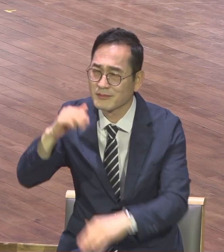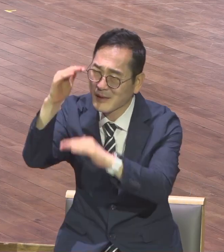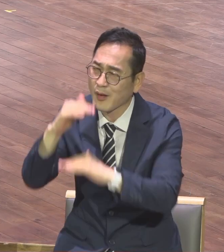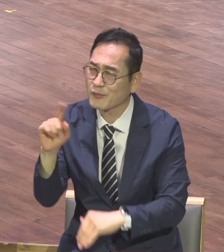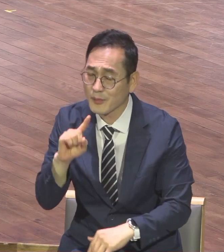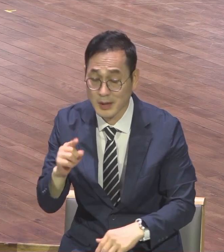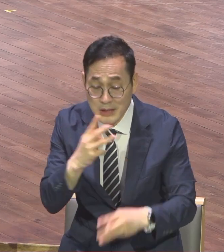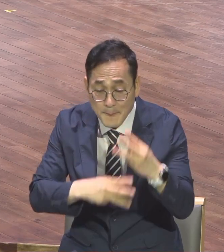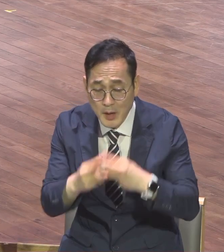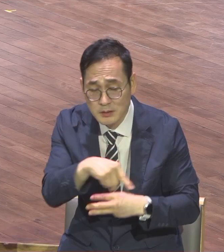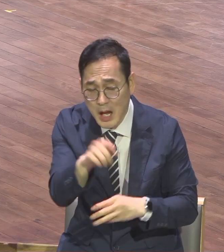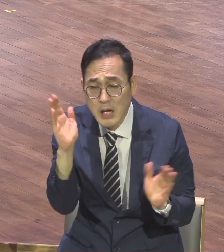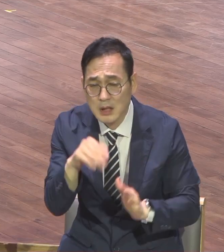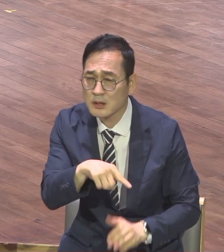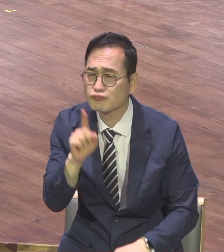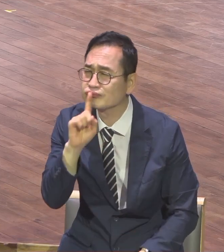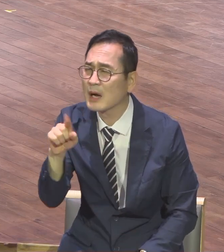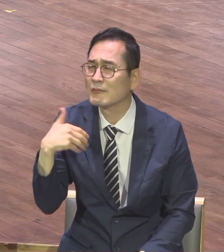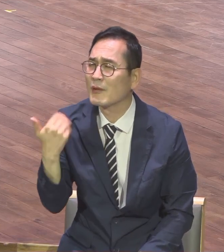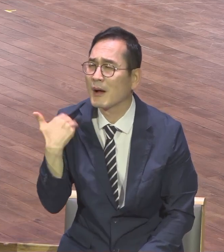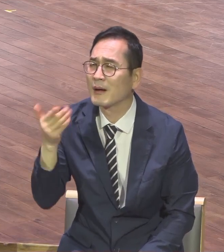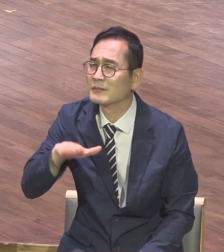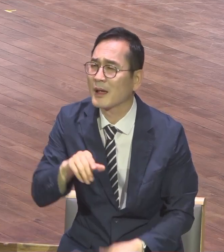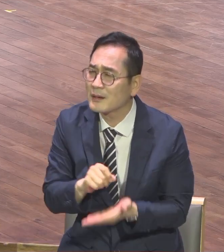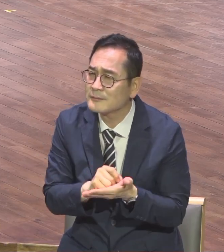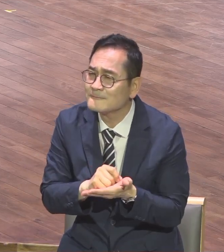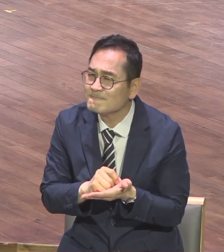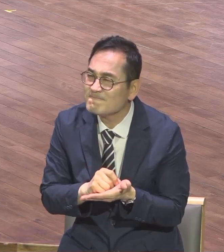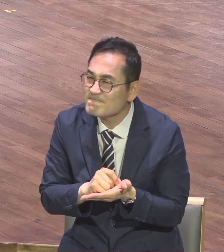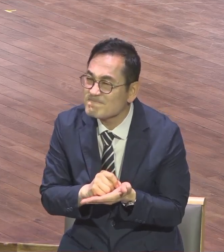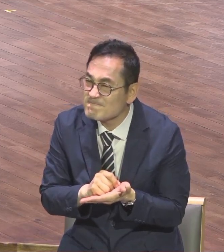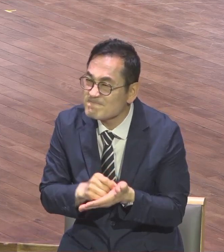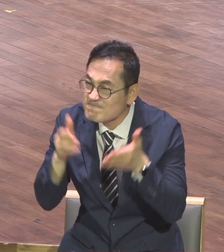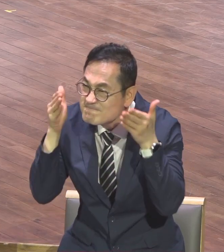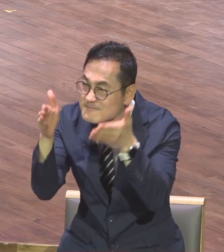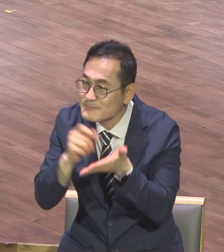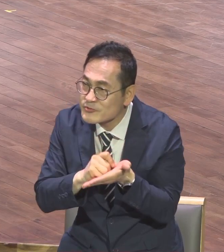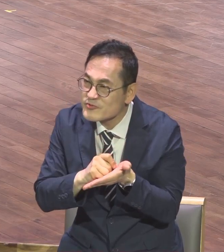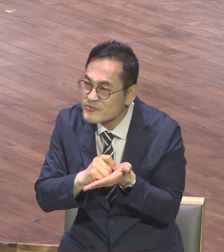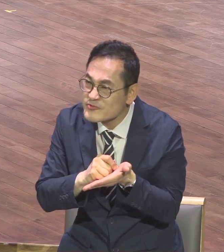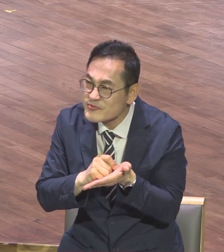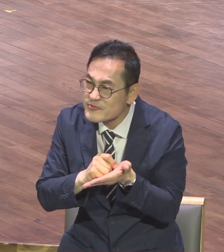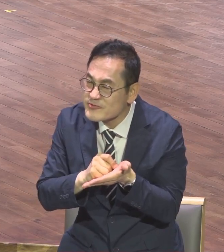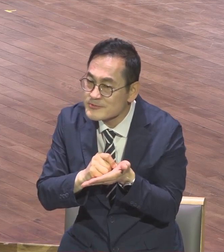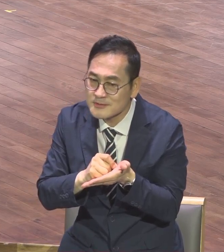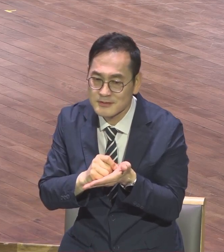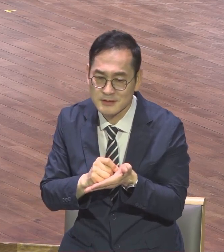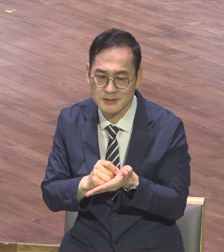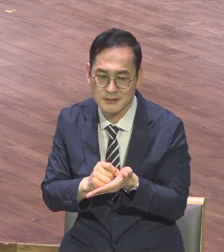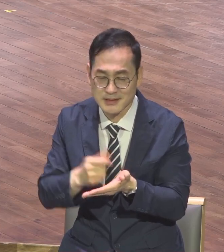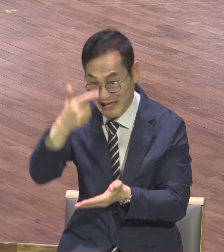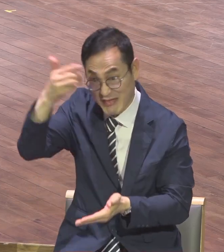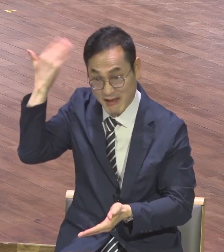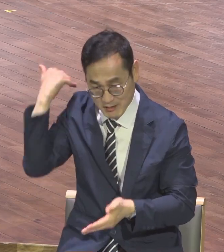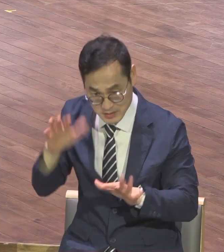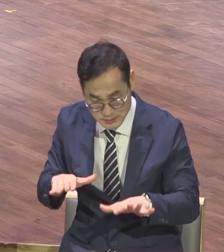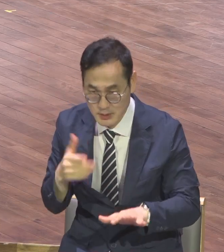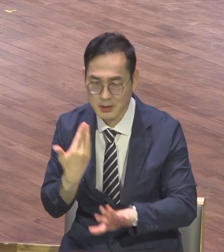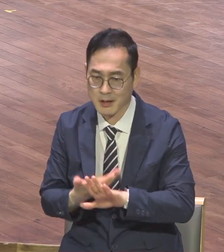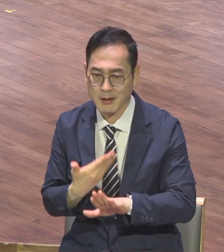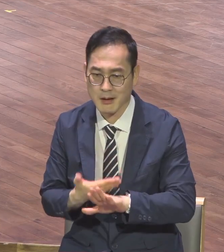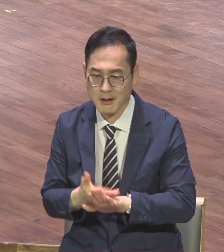압니까? 그걸 듣고 앉아 있어요. 노트 듣고 앉아 있어. 내가 보면서 야, 우리 시대하고는 하늘 땅